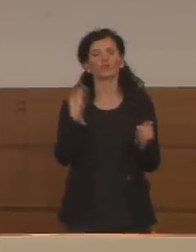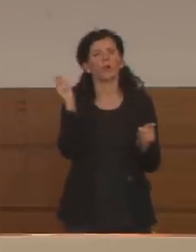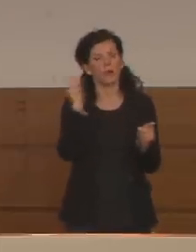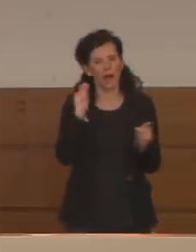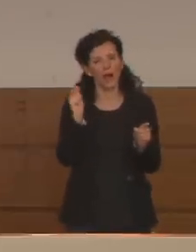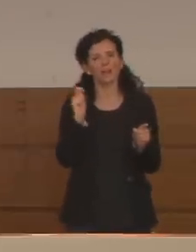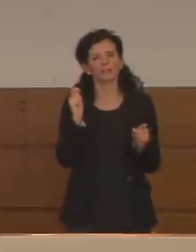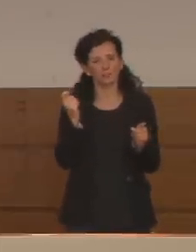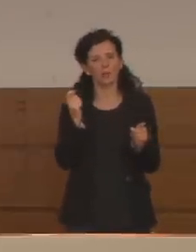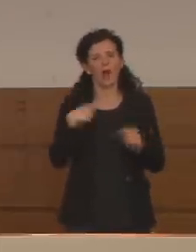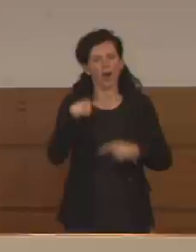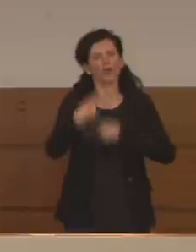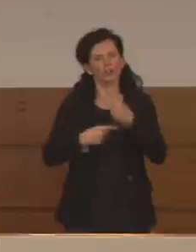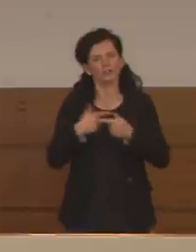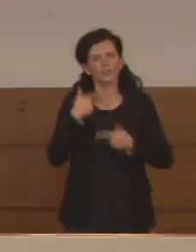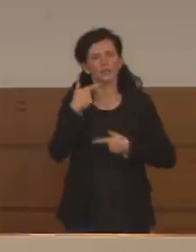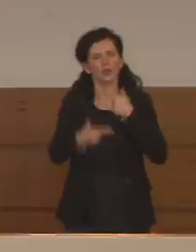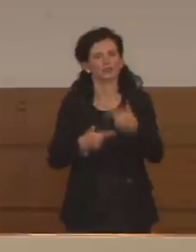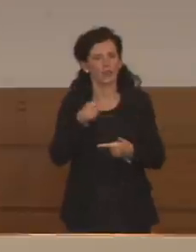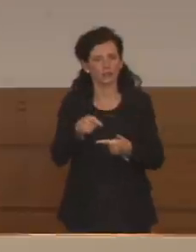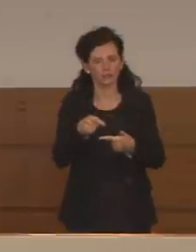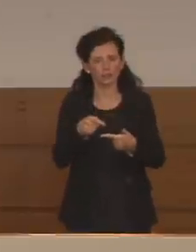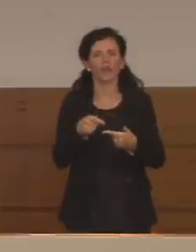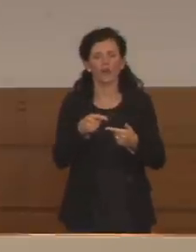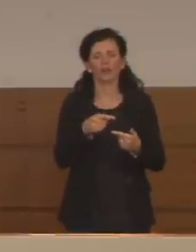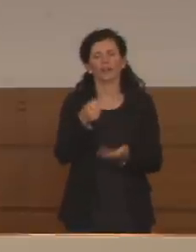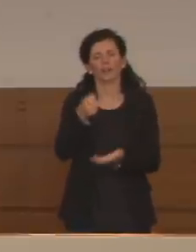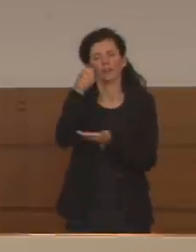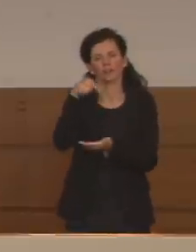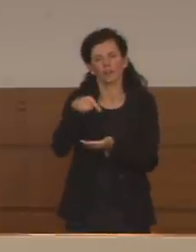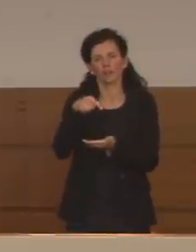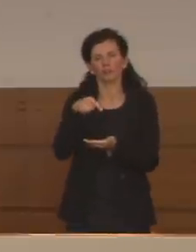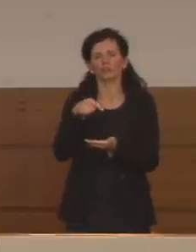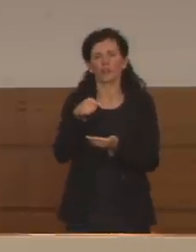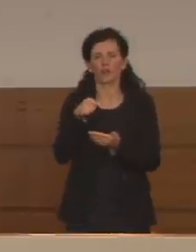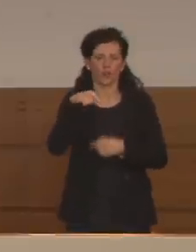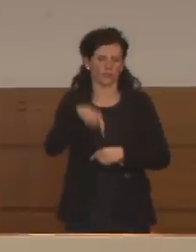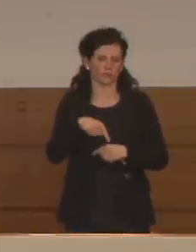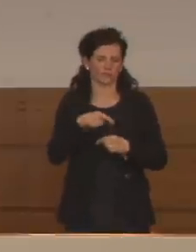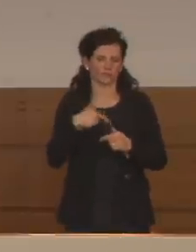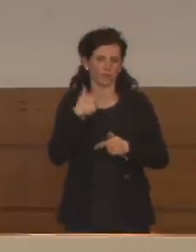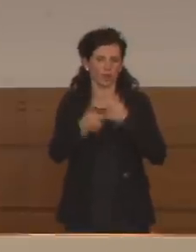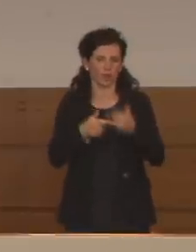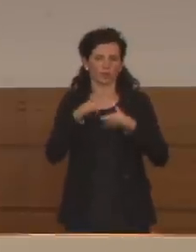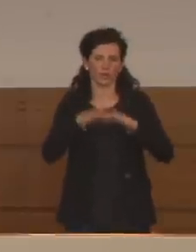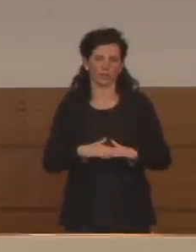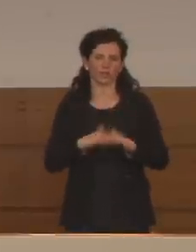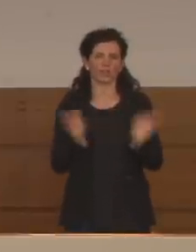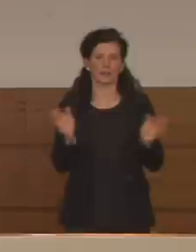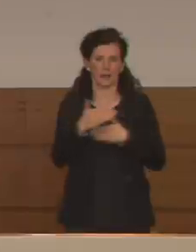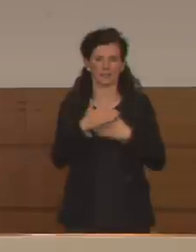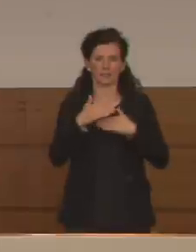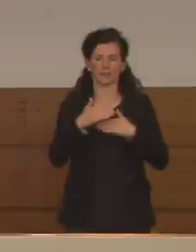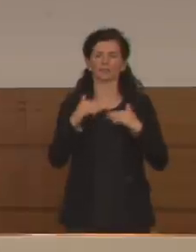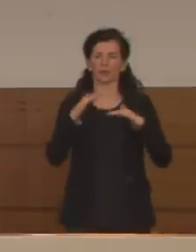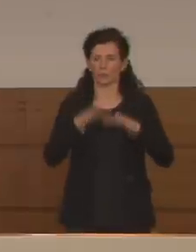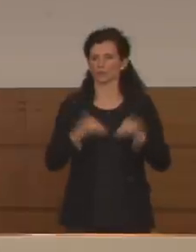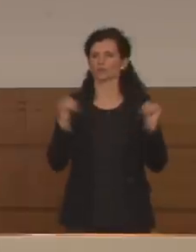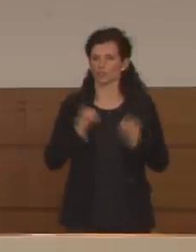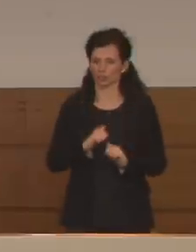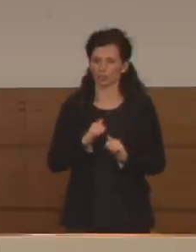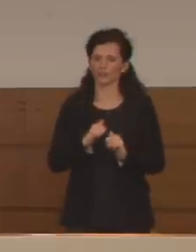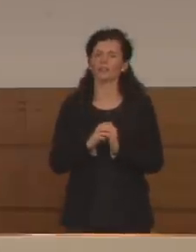fermato alla raccolta e la destinazione dei fondi e alle attività del dipartimento e del commissario abbiamo